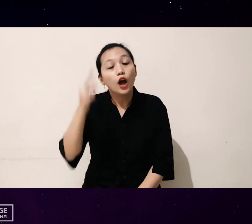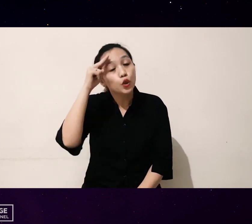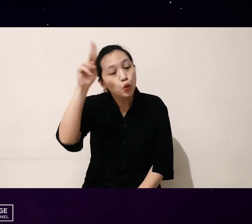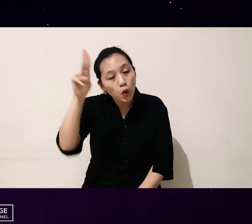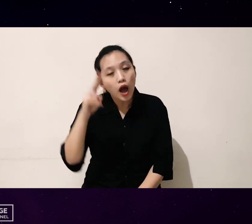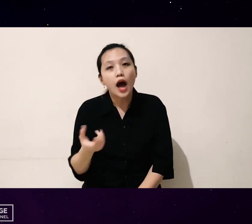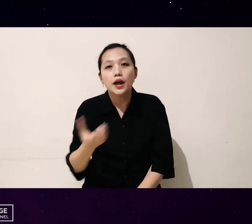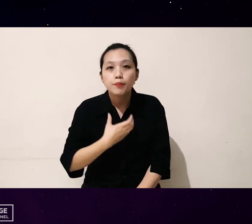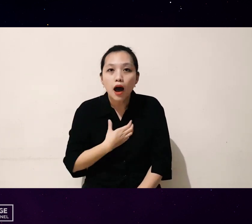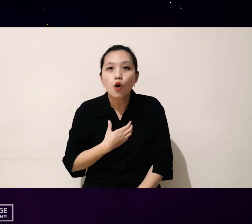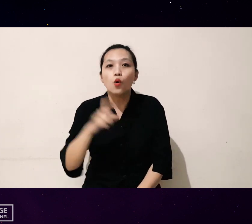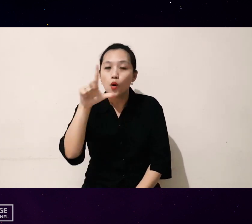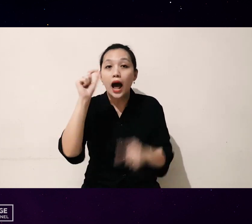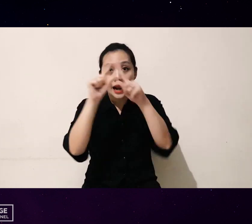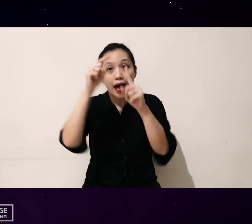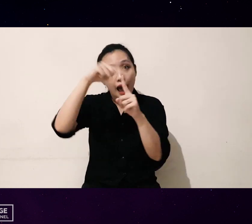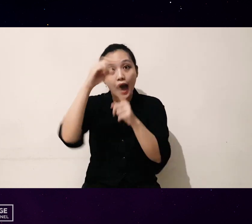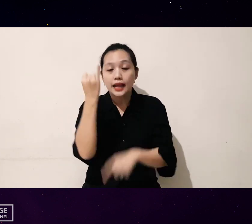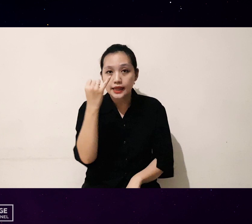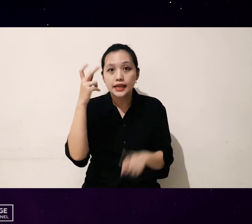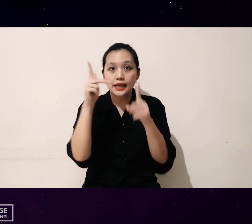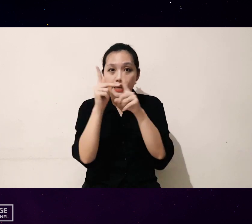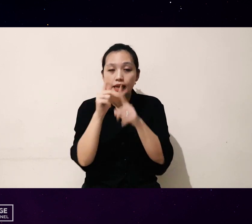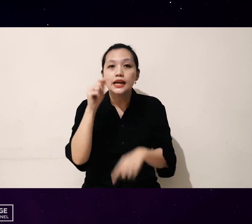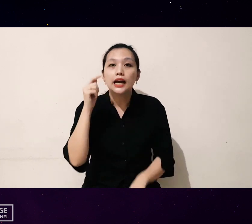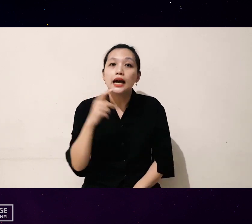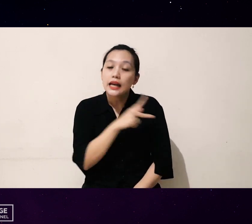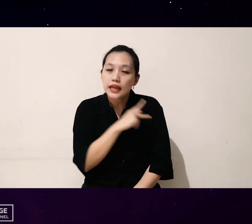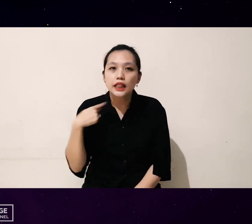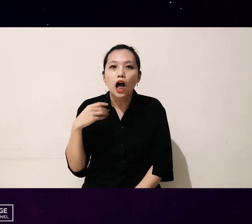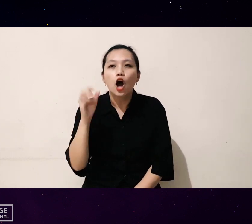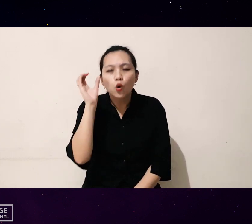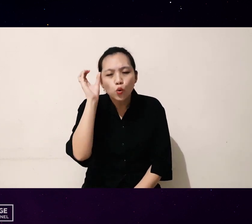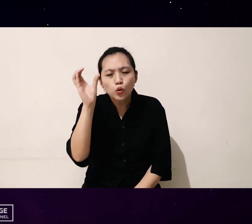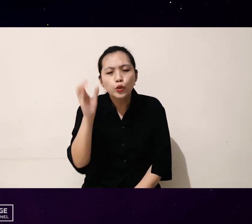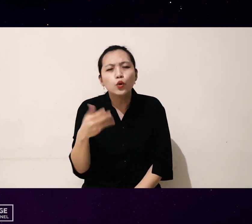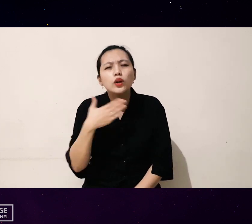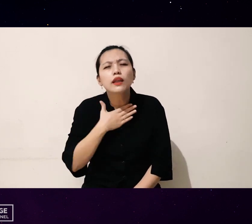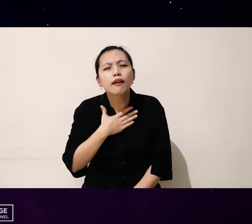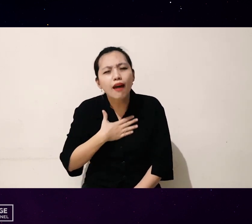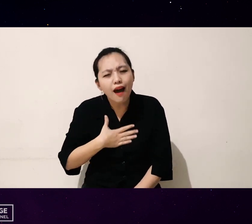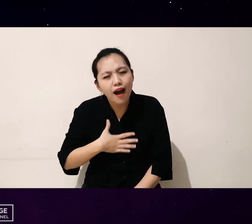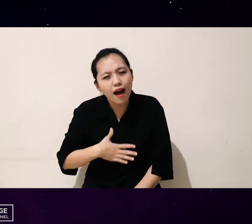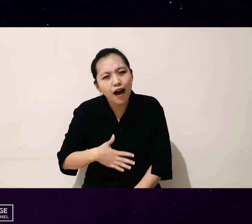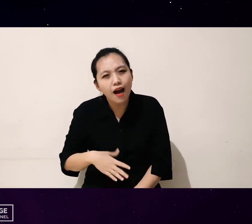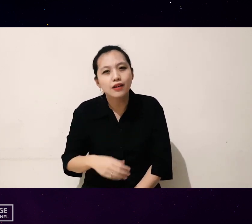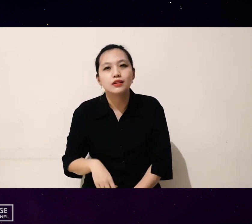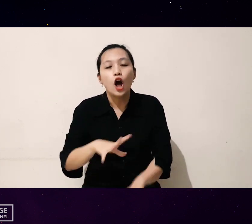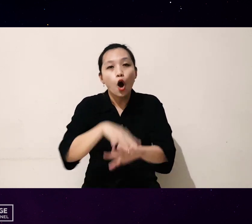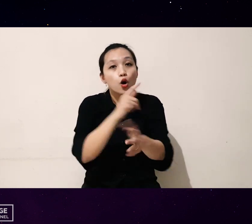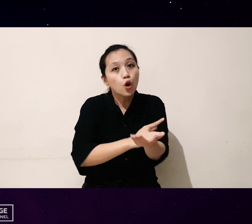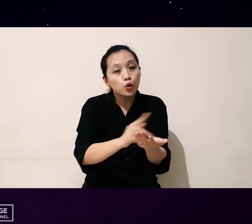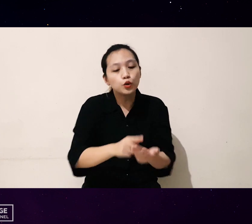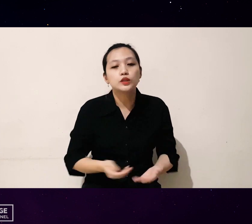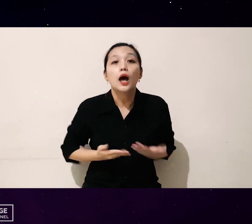mencari rasa aman daripada hal-hal yang kita pikir kita bisa kendalikan. Hari ini, kuasa Roh Kudus